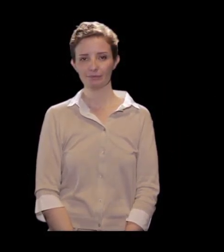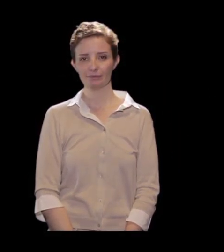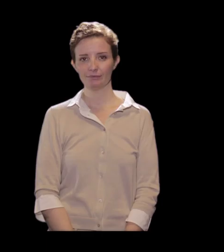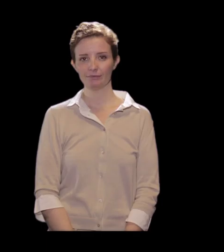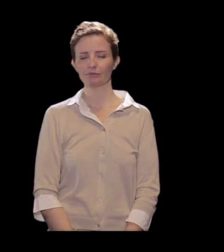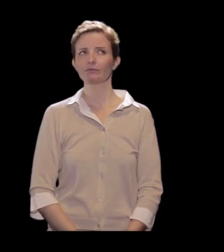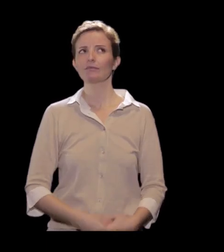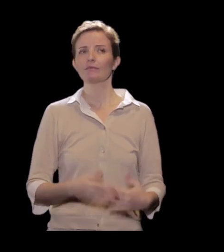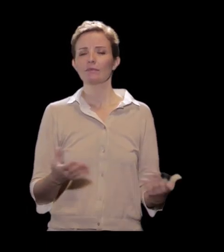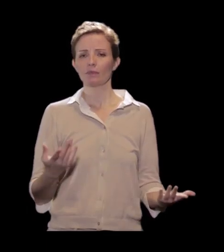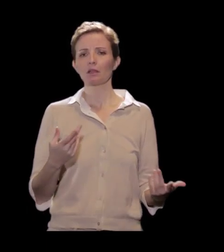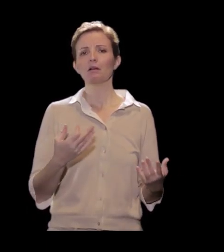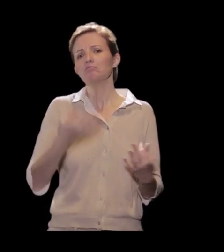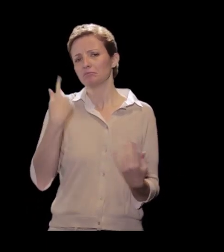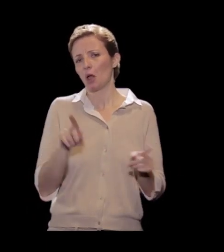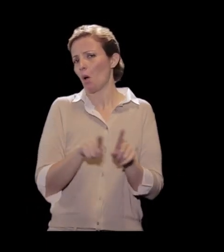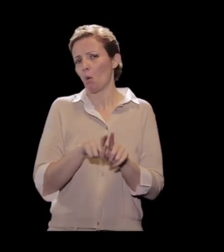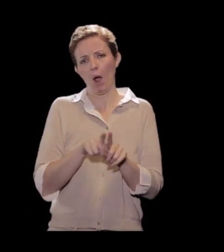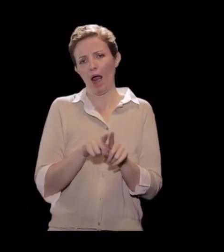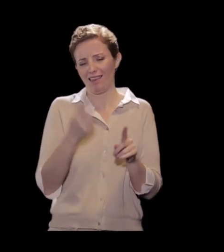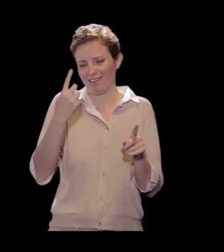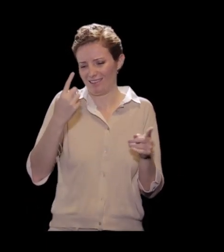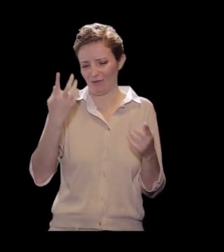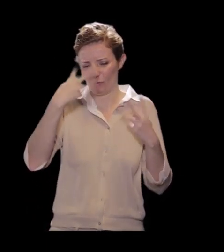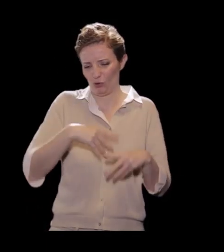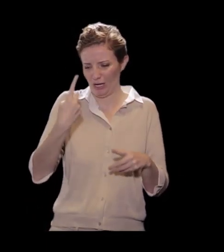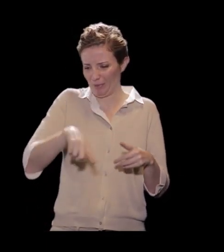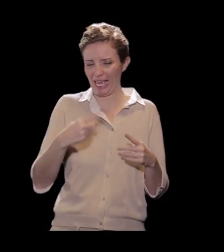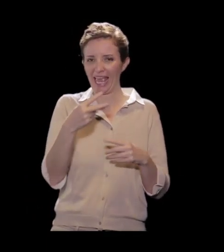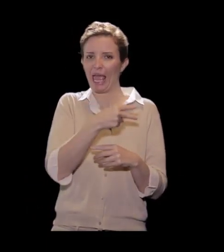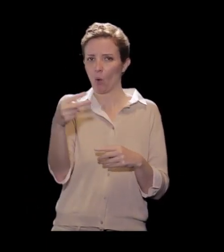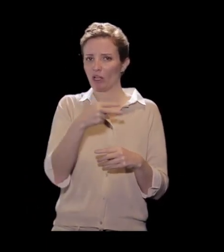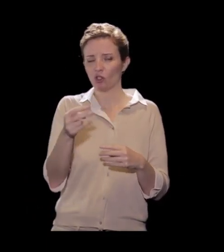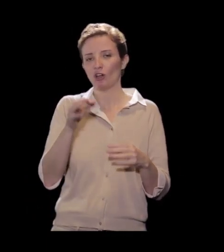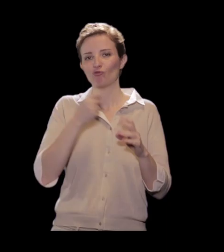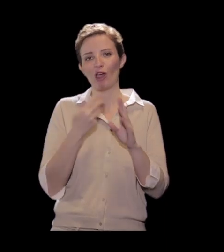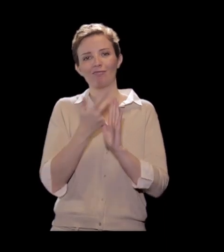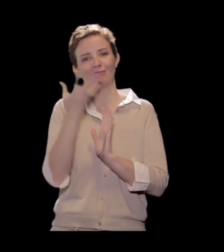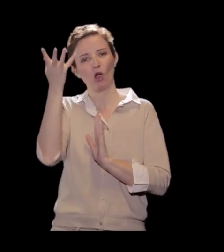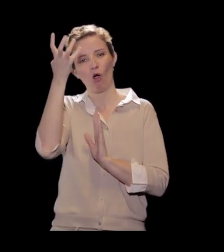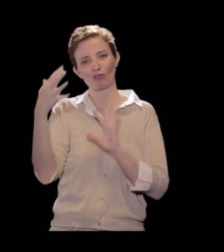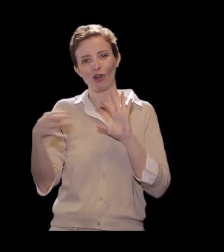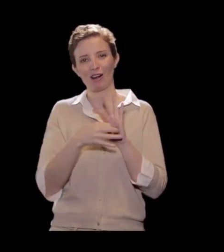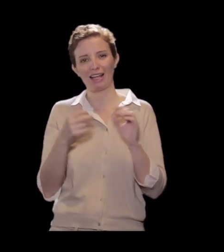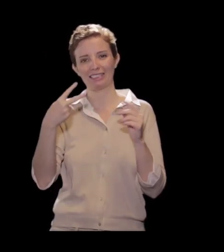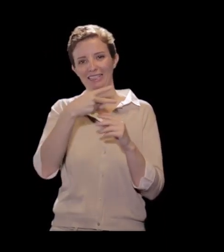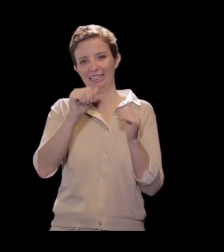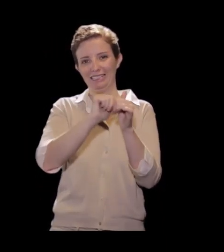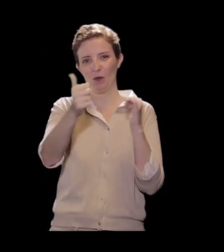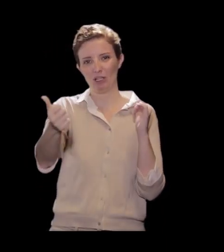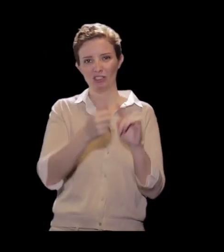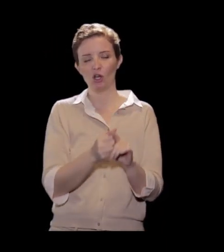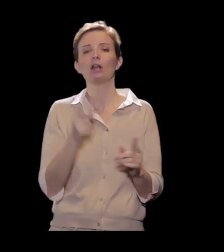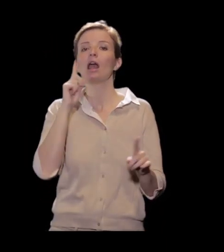come abbiamo fatto sempre per le equazioni possiamo andare a definire alcuni concetti che riguardano le disequazioni per esempio le disequazioni